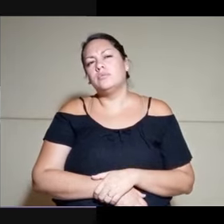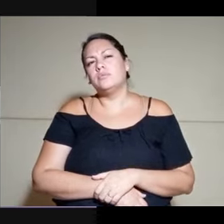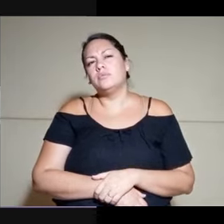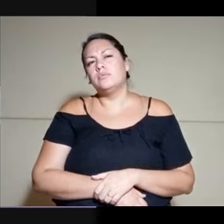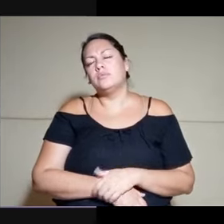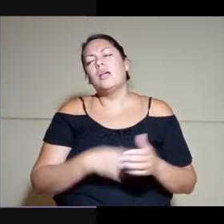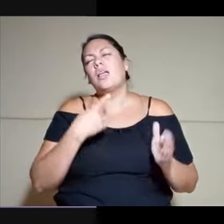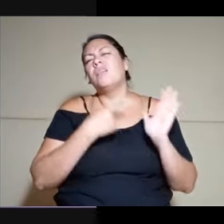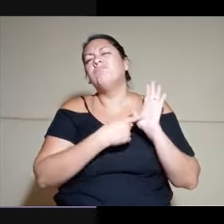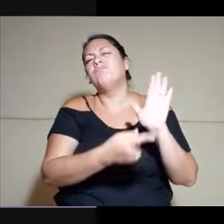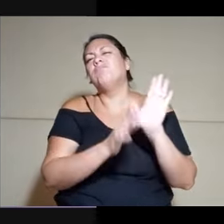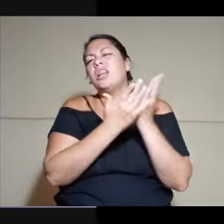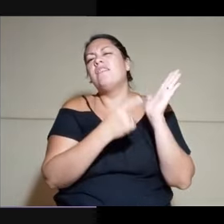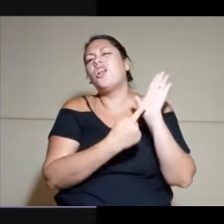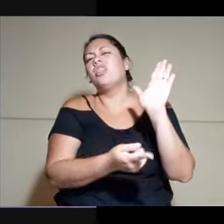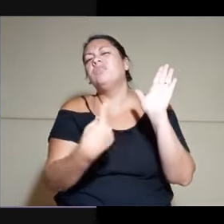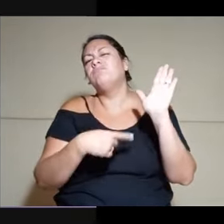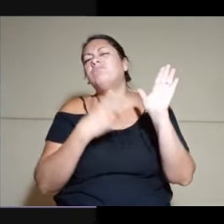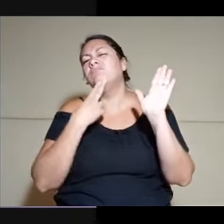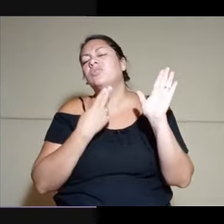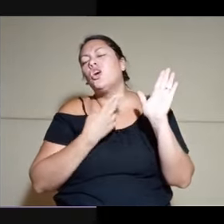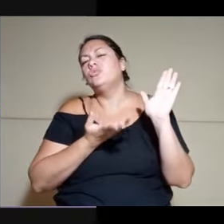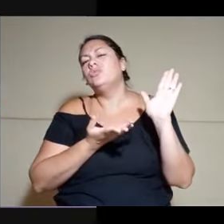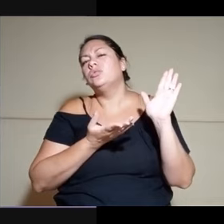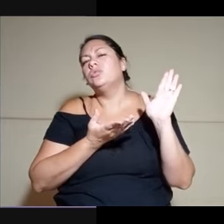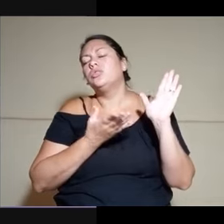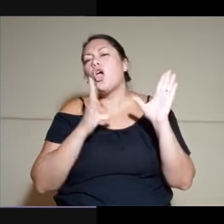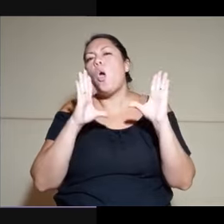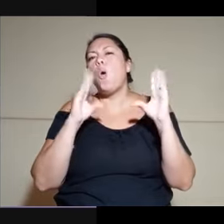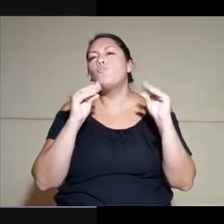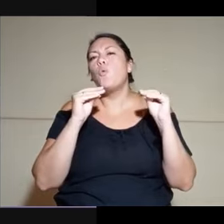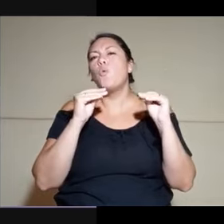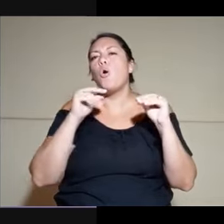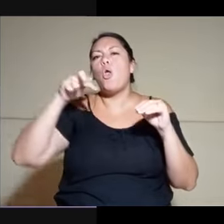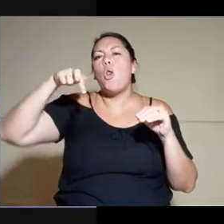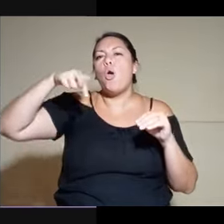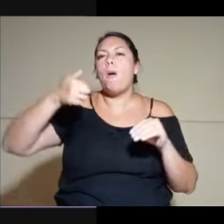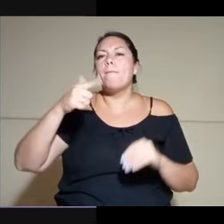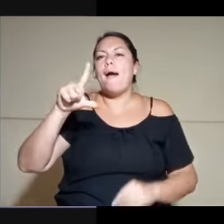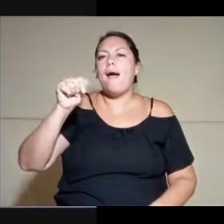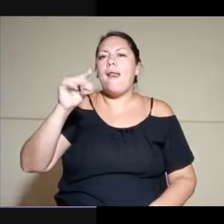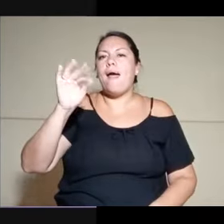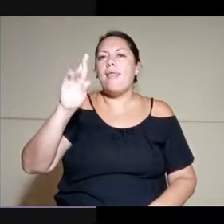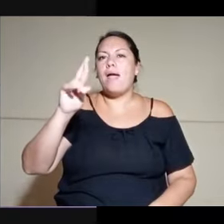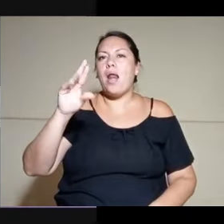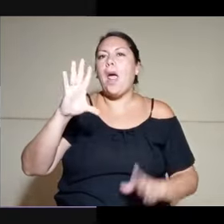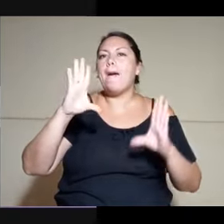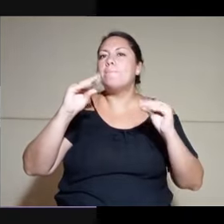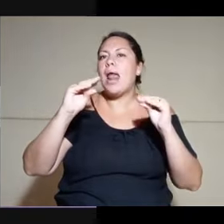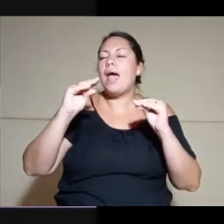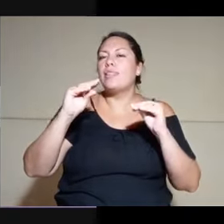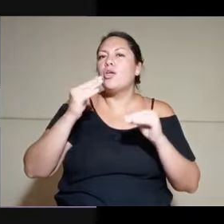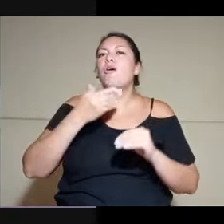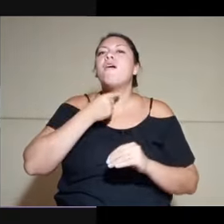al Muy bien. revés? El 11. ¿Y el 11? No, ¿y el 11? músculos del paladar blando, Dice, ¿qué dice en el libro el 11?